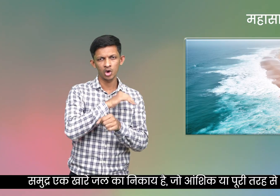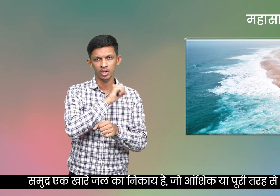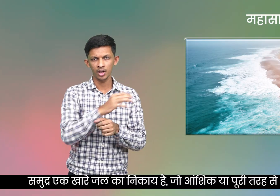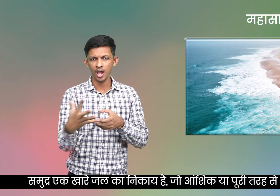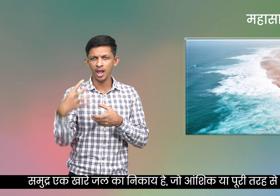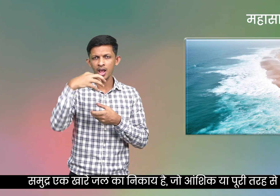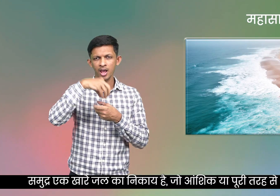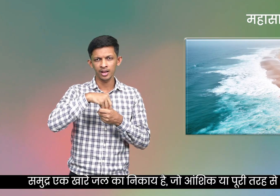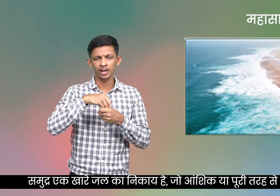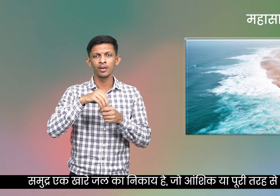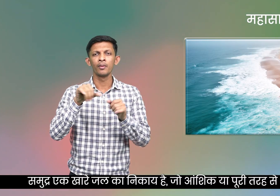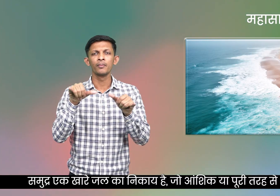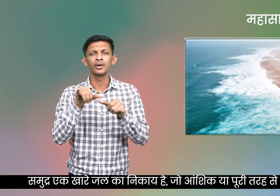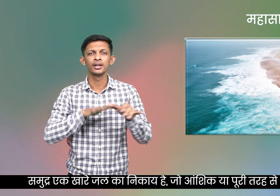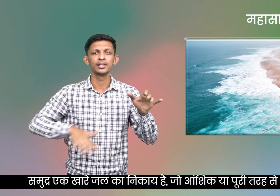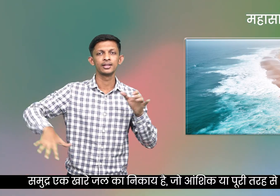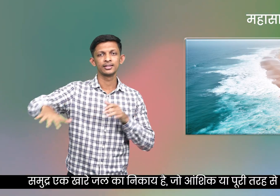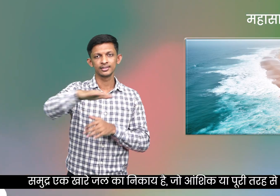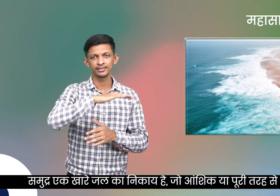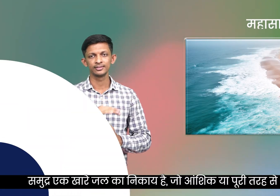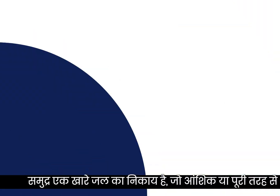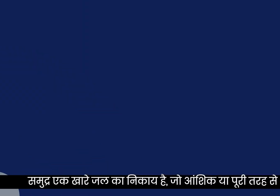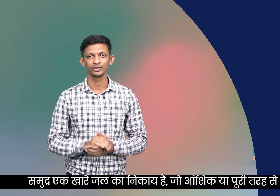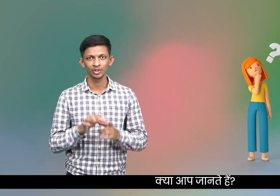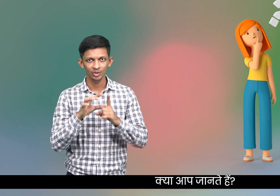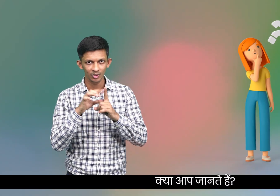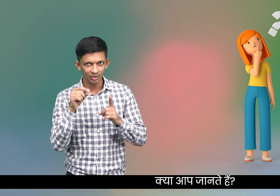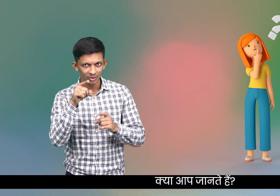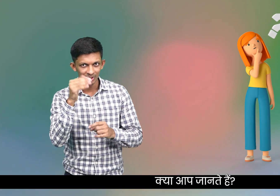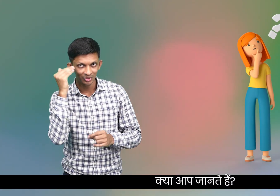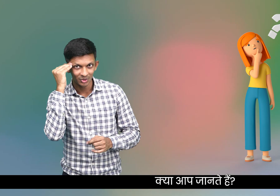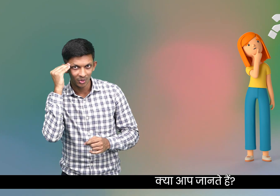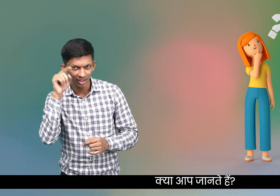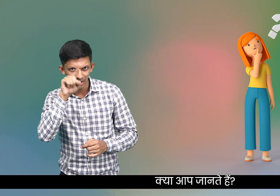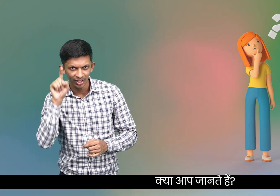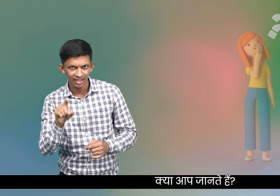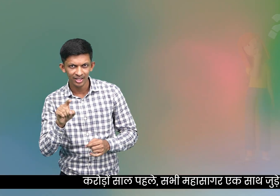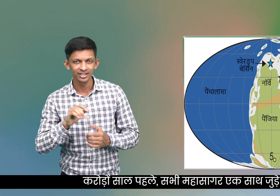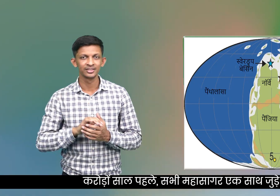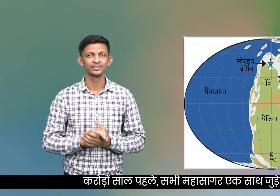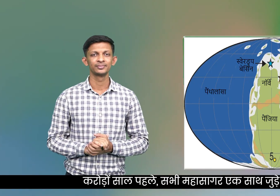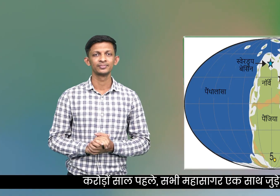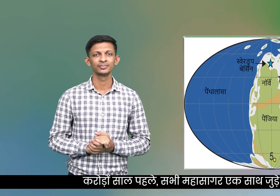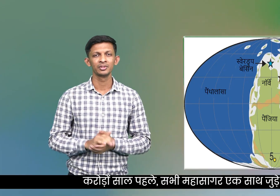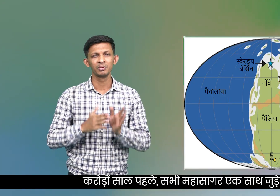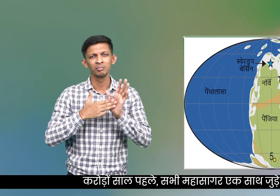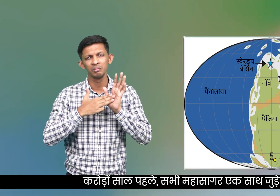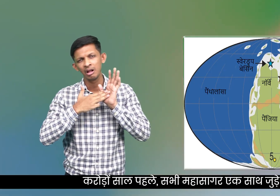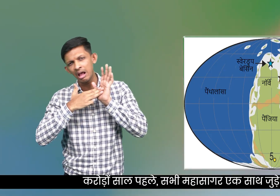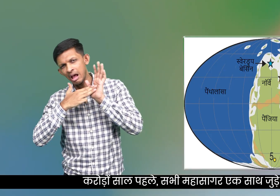भूमि से घिरा होता है। क्या आप जानते हैं, करोड़ों साल पहले